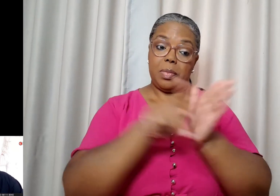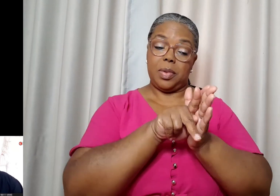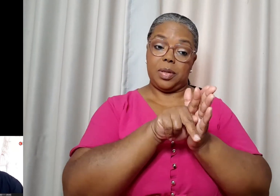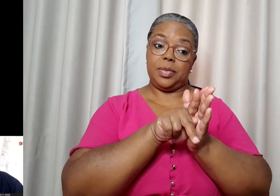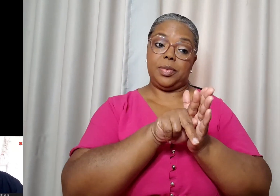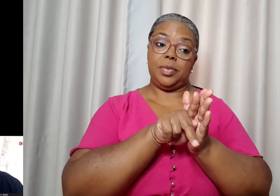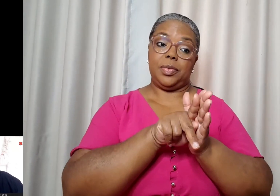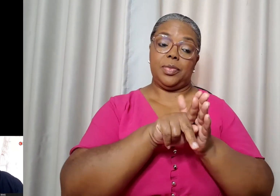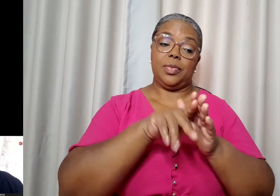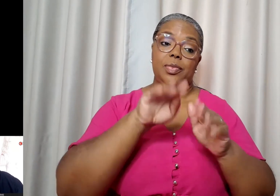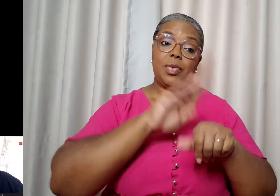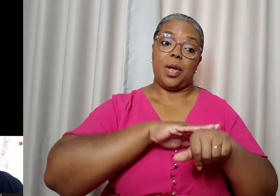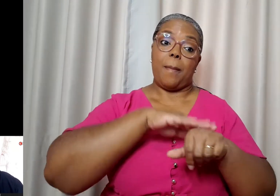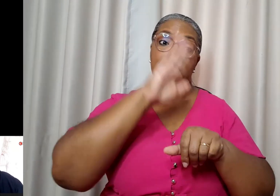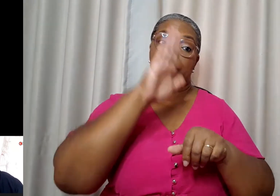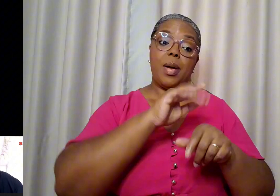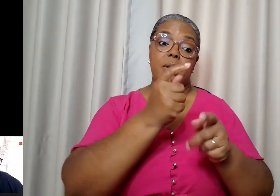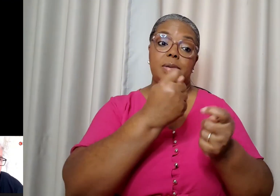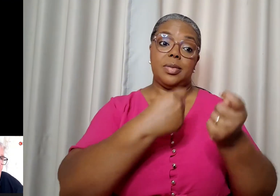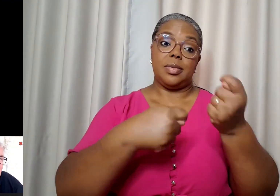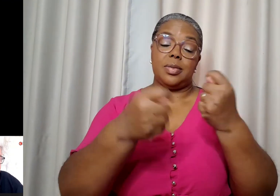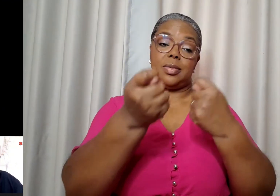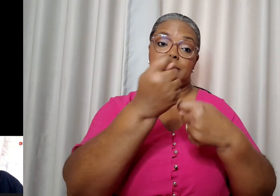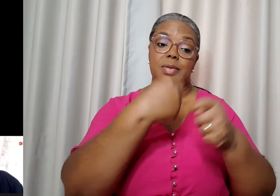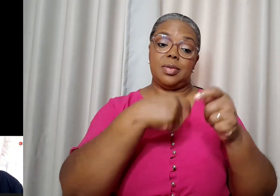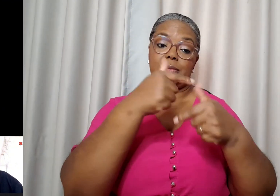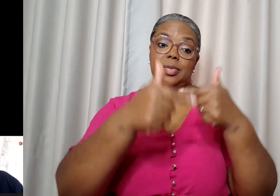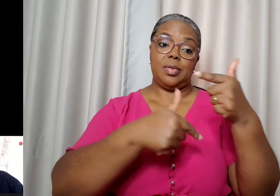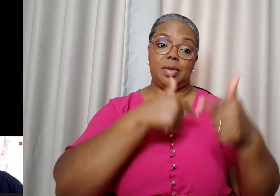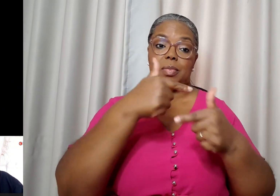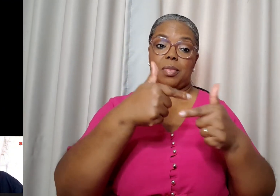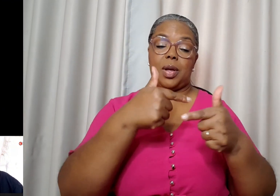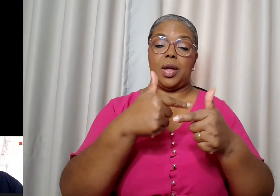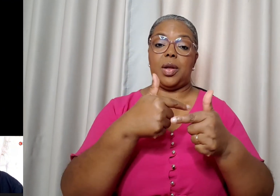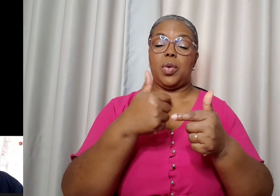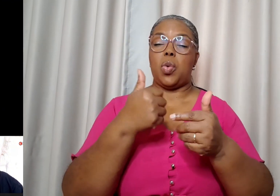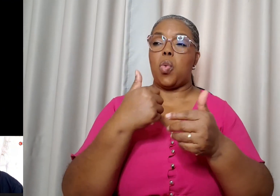ao mercado do que a qualquer monastério.